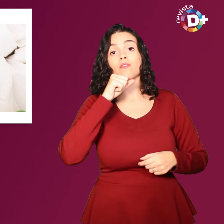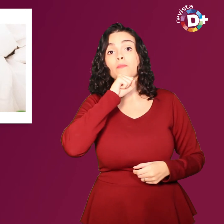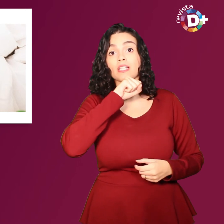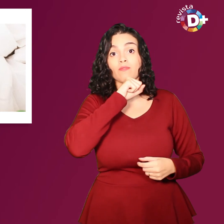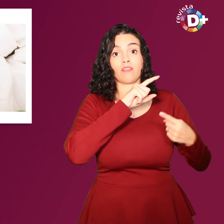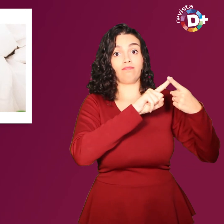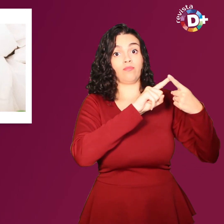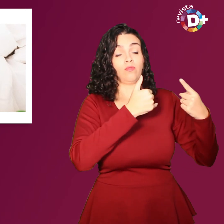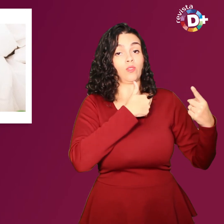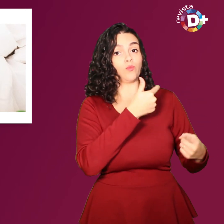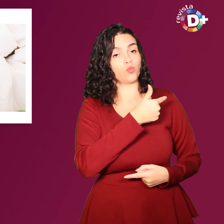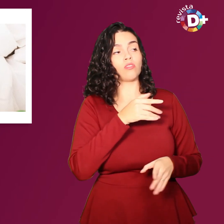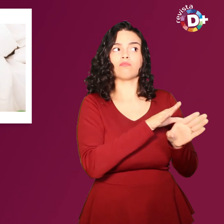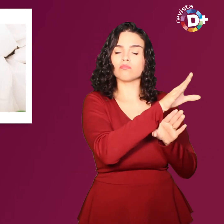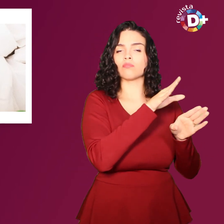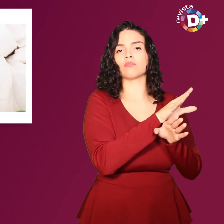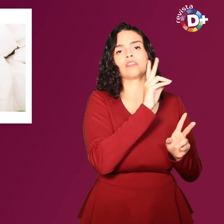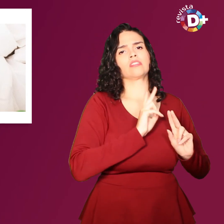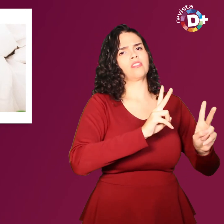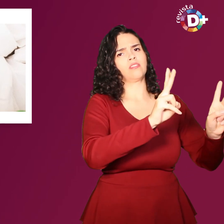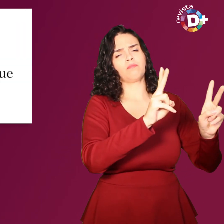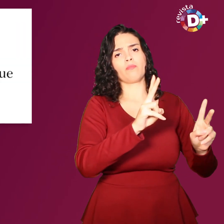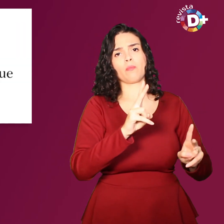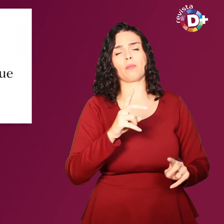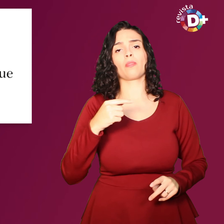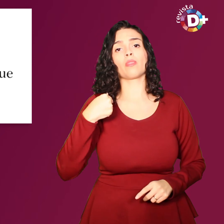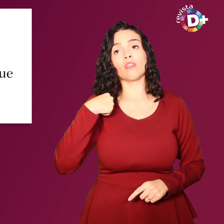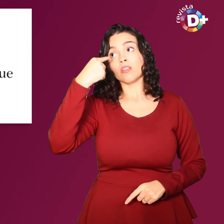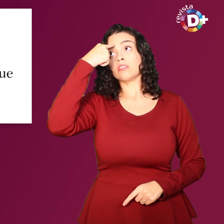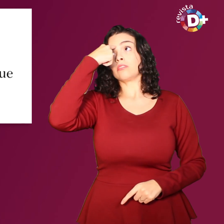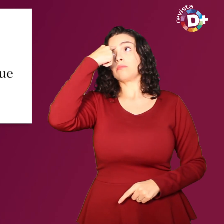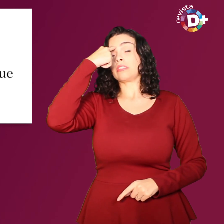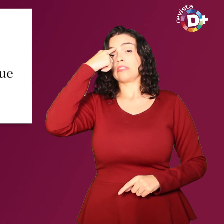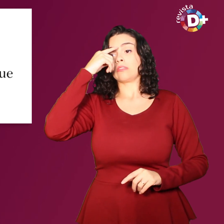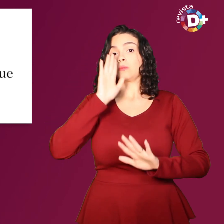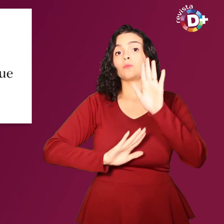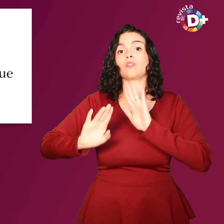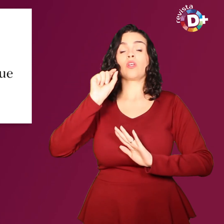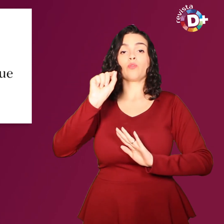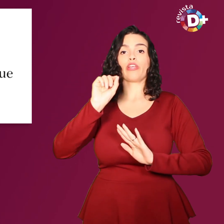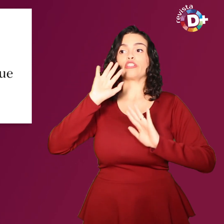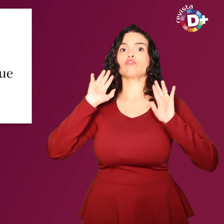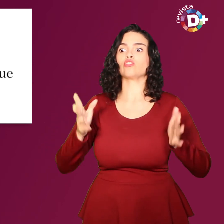à mais velha, de 22 anos. É como meu pai dizia, a gente só fecha a casa depois que o ladrão